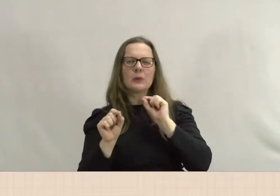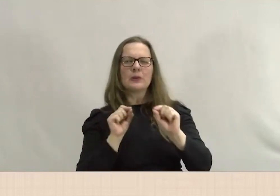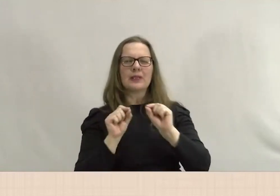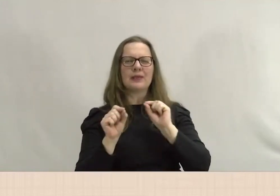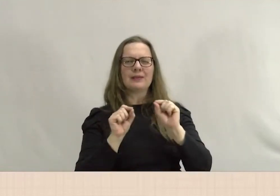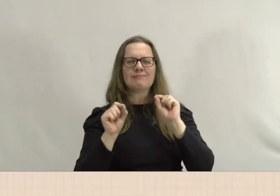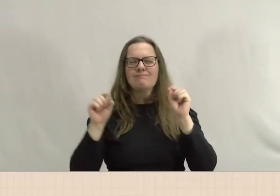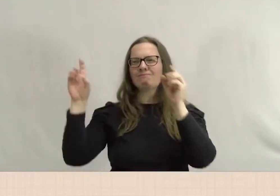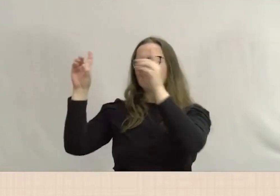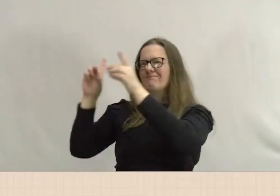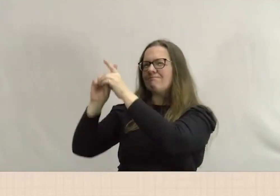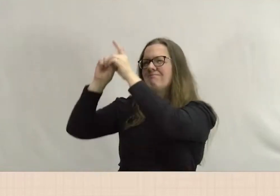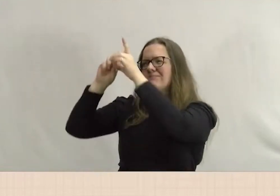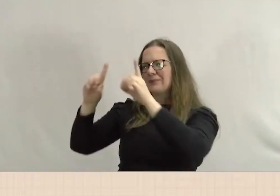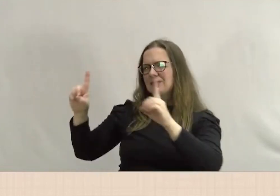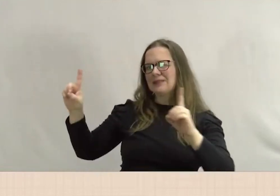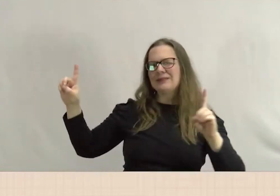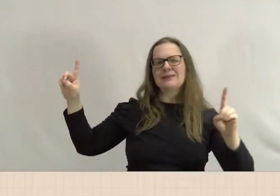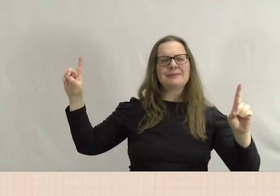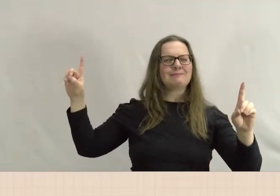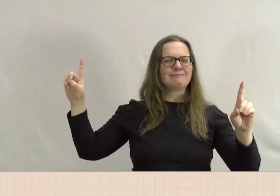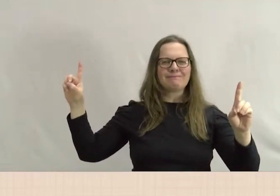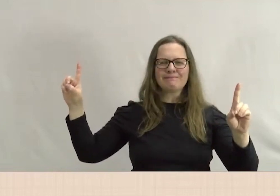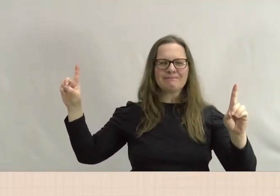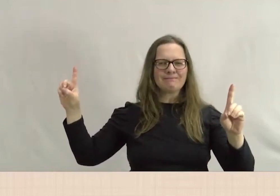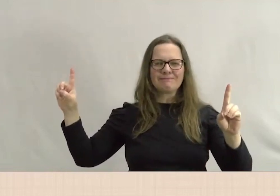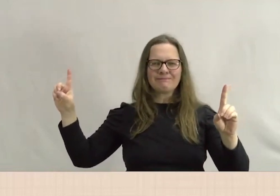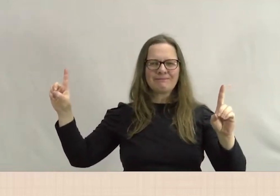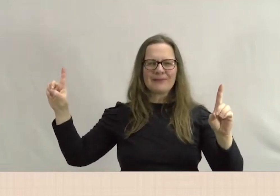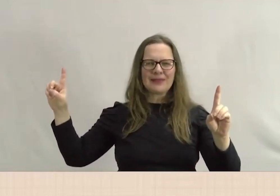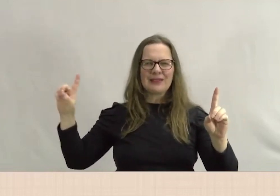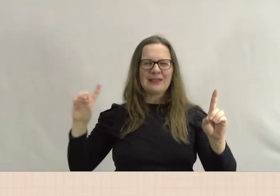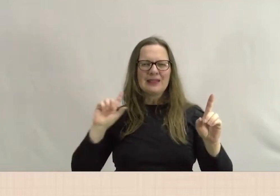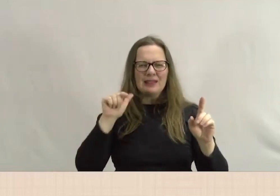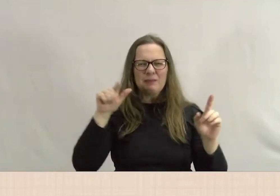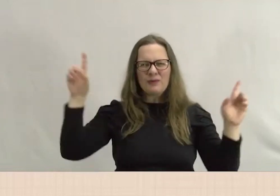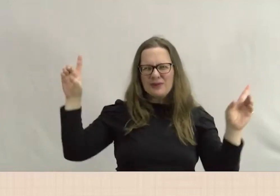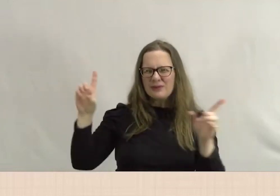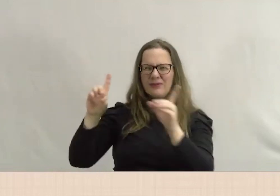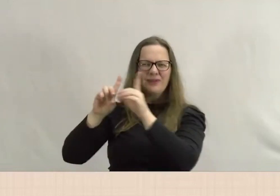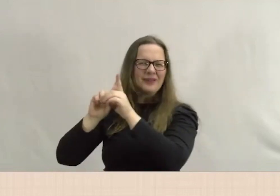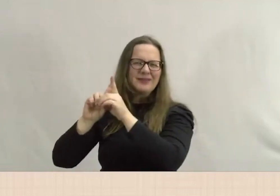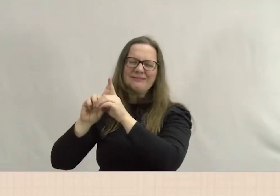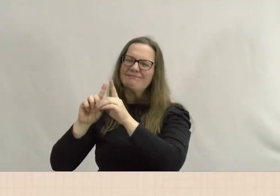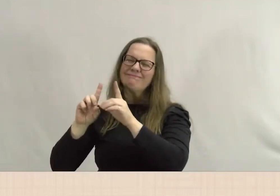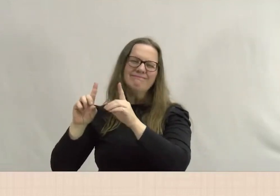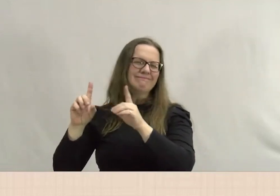agora, eu não vou incomodar Deus, eu vou desconectar com Ele, depois vou conectar, não conecta mais.